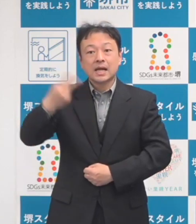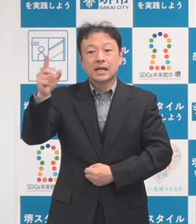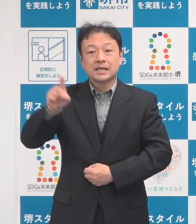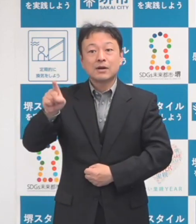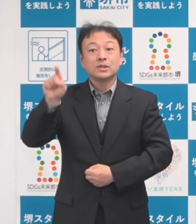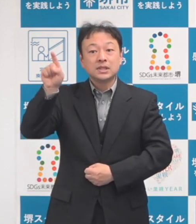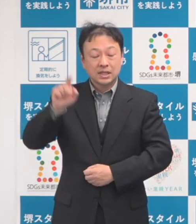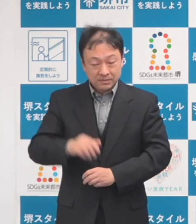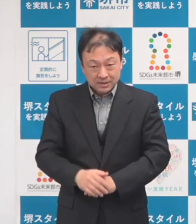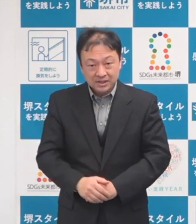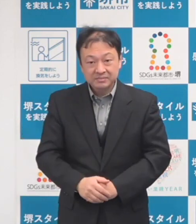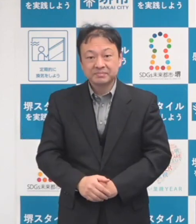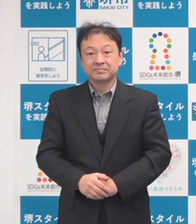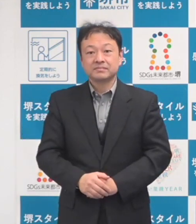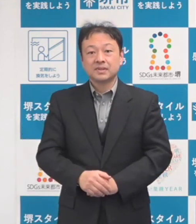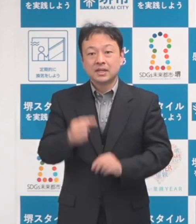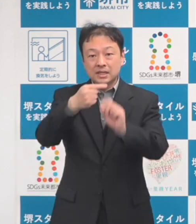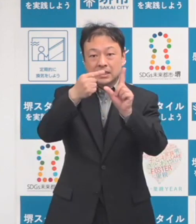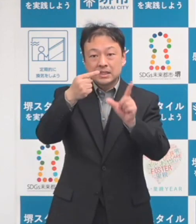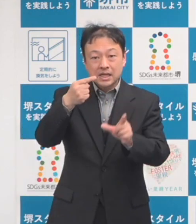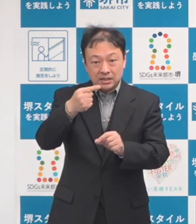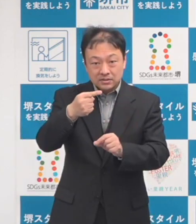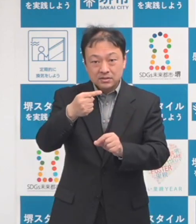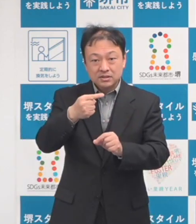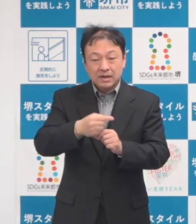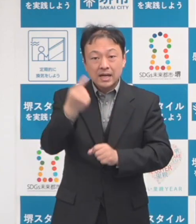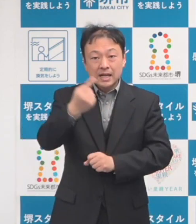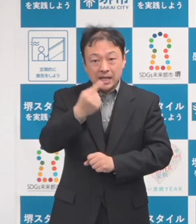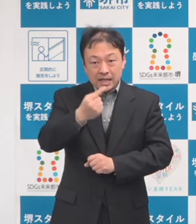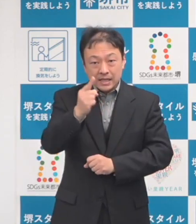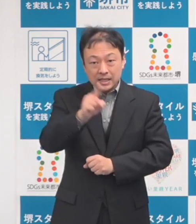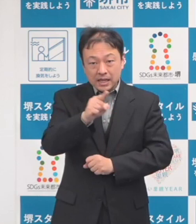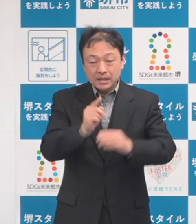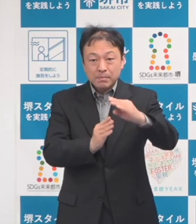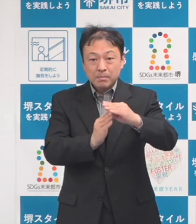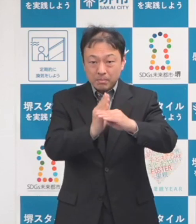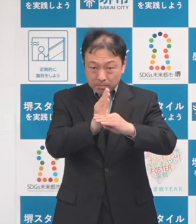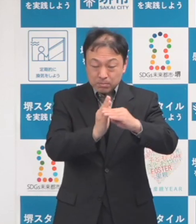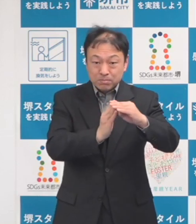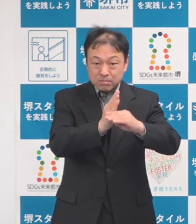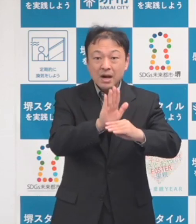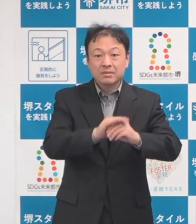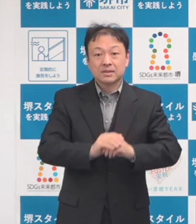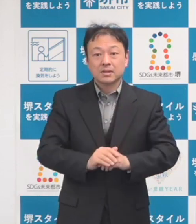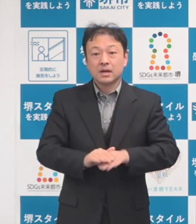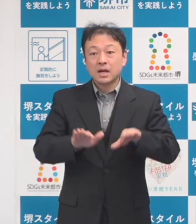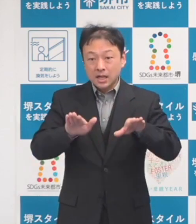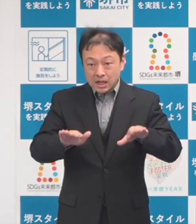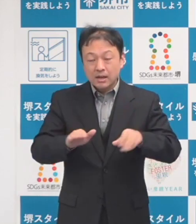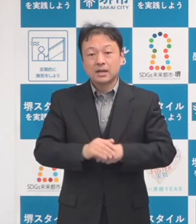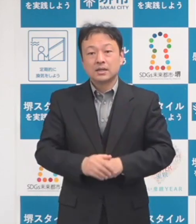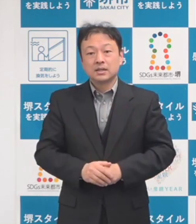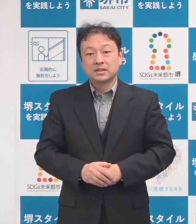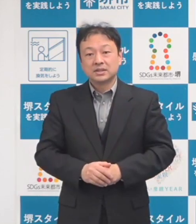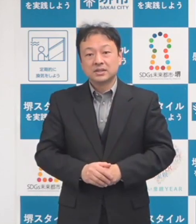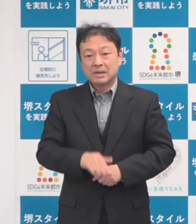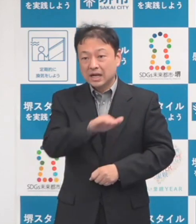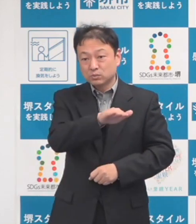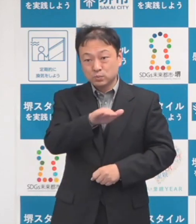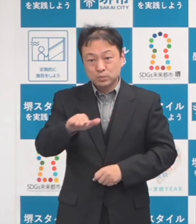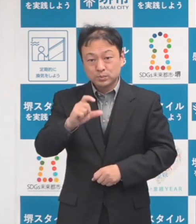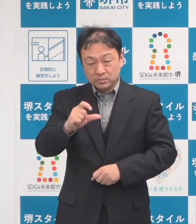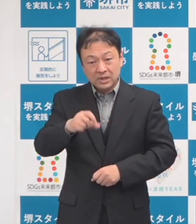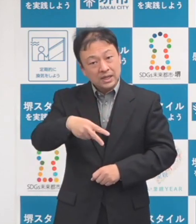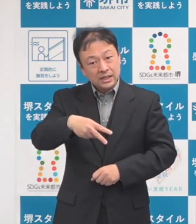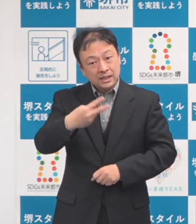日がございました。1月に入ってから1000人を超える日もございましたが、現在は平日半ばでも